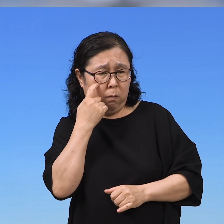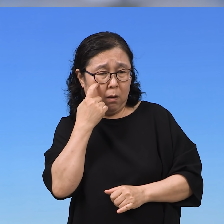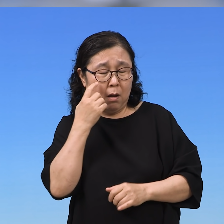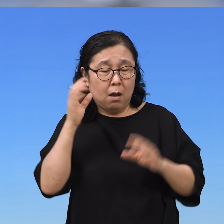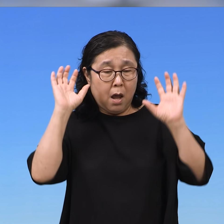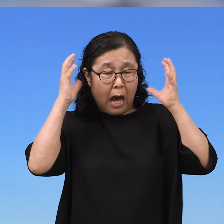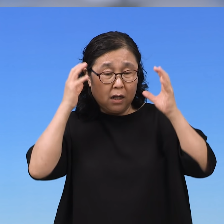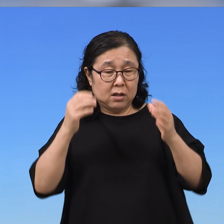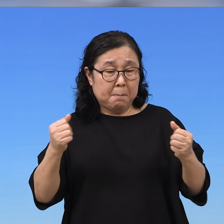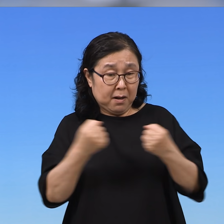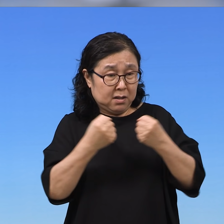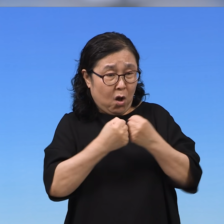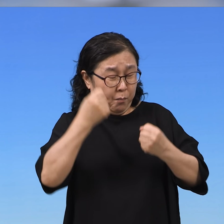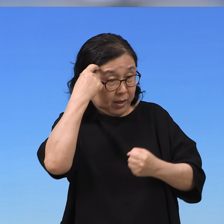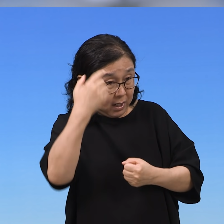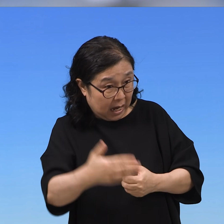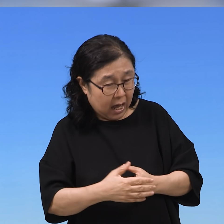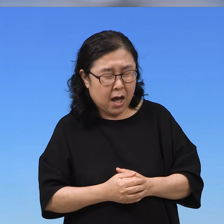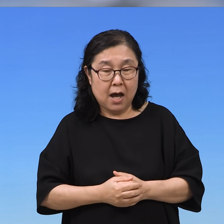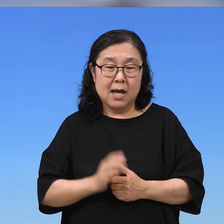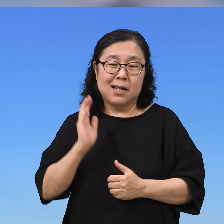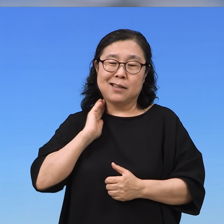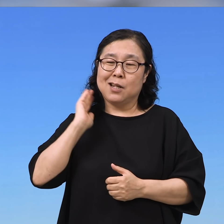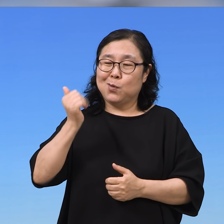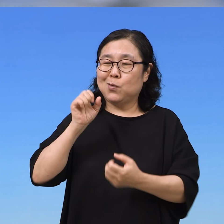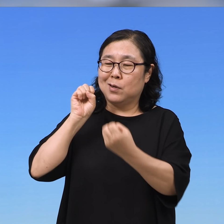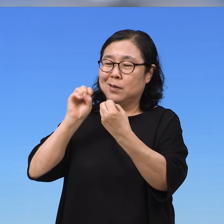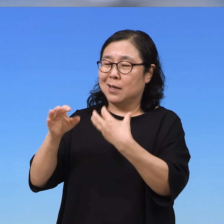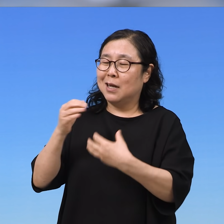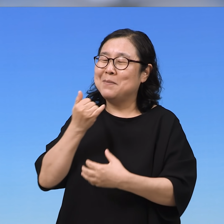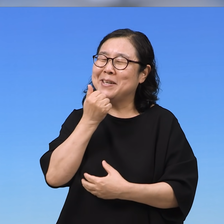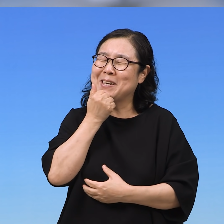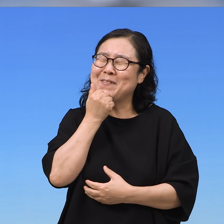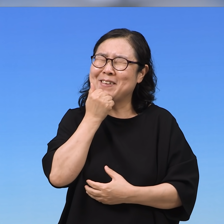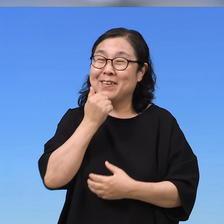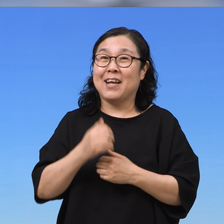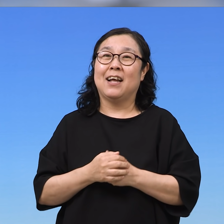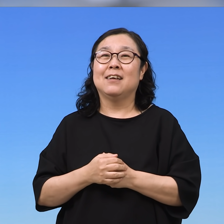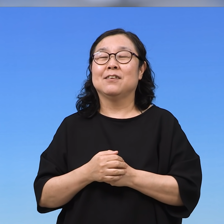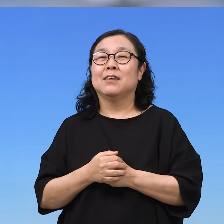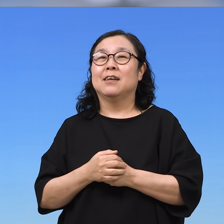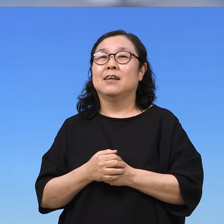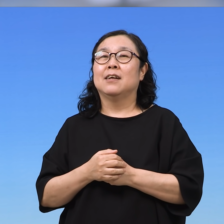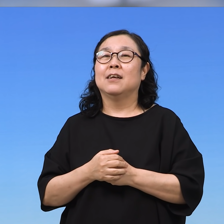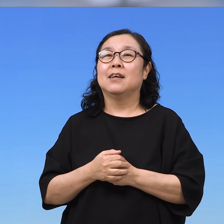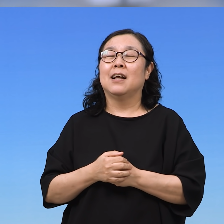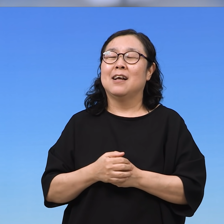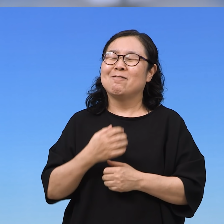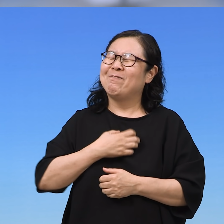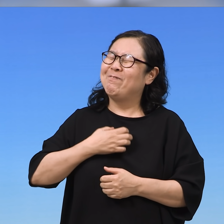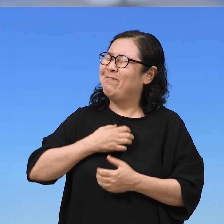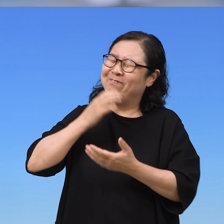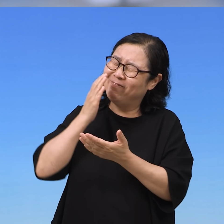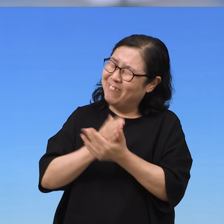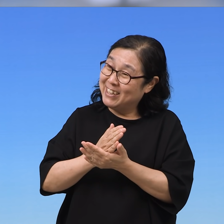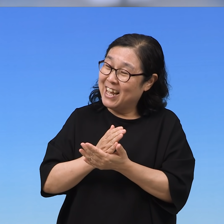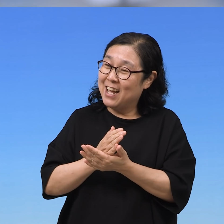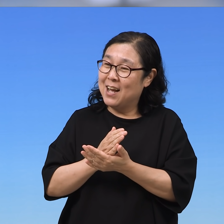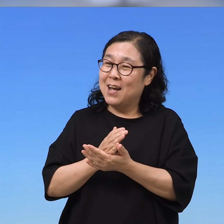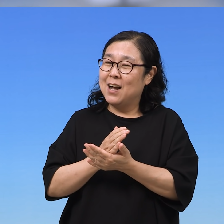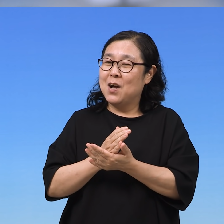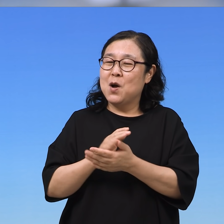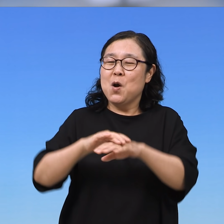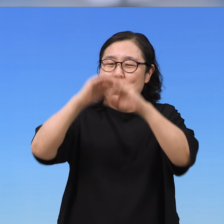애들이 이렇게 싸웁니까? 무슨 일입니까? 그랬더니 링컨의 말이 너무 재밌습니다. 이렇게 말했습니다. 웃으면서 걱정하실 거